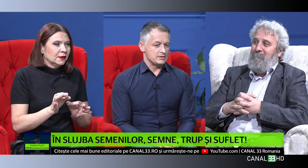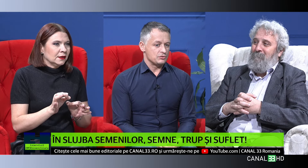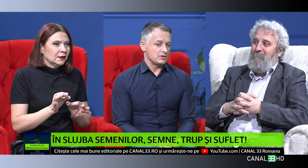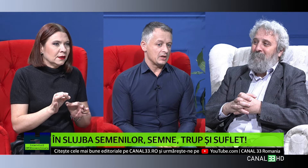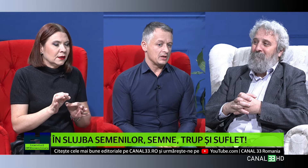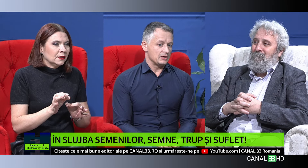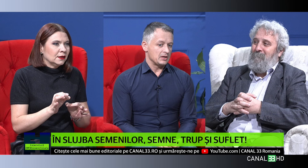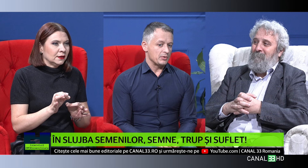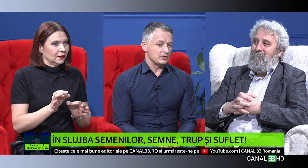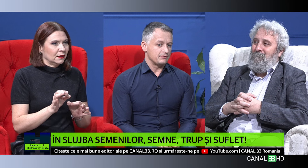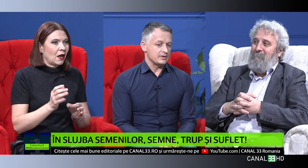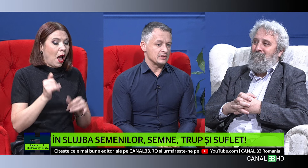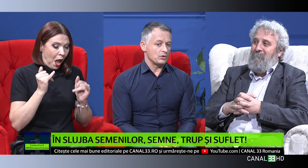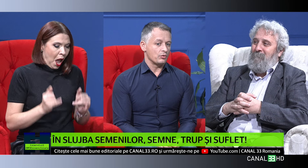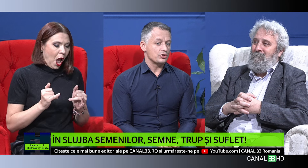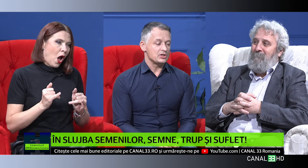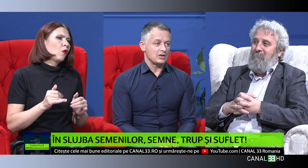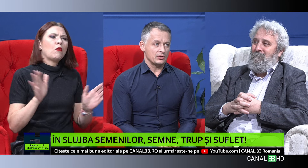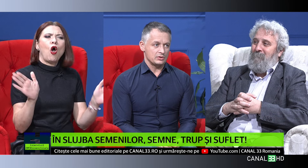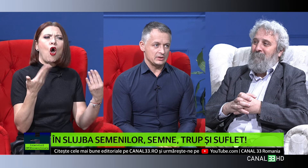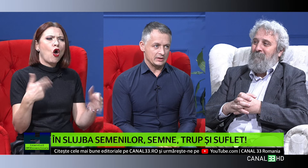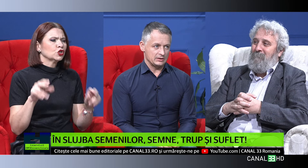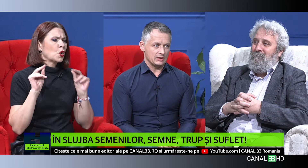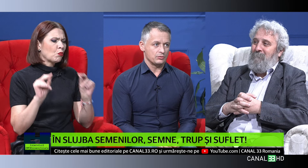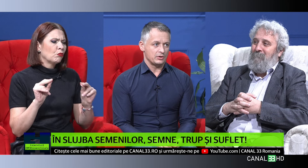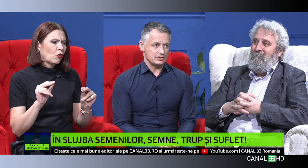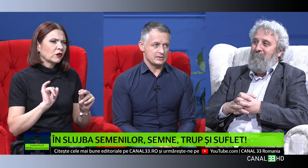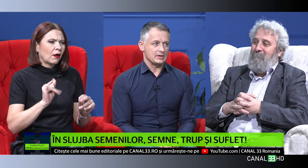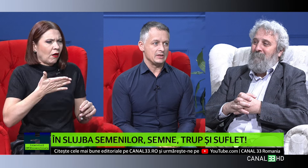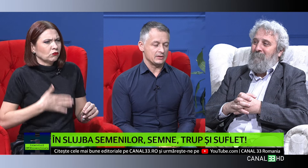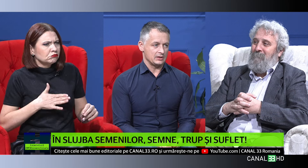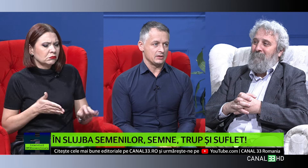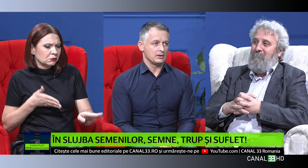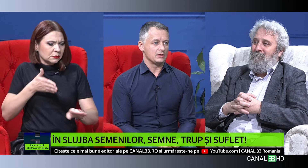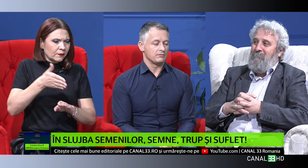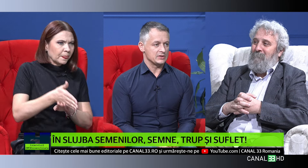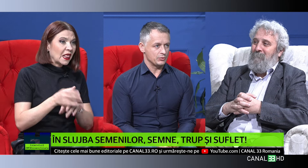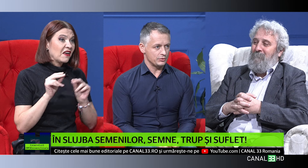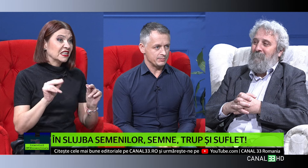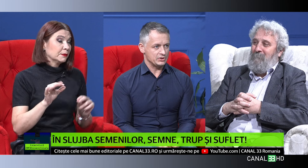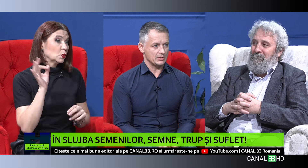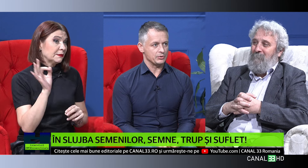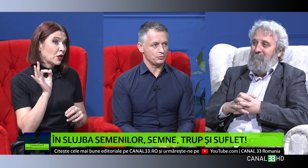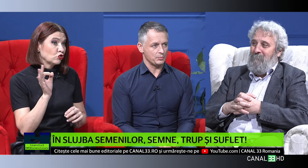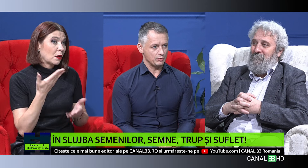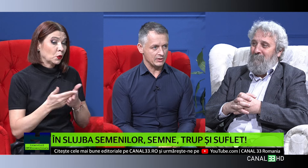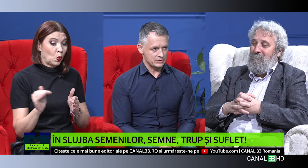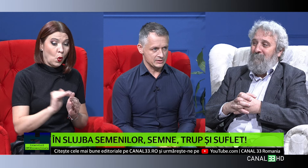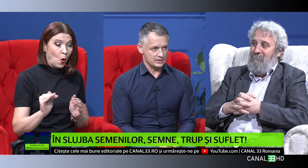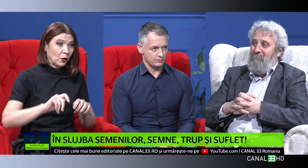În sensul în care, la momentul de față, orice cadru didactic care dorește să intre în învățământul special pentru copii cu deficiențe de